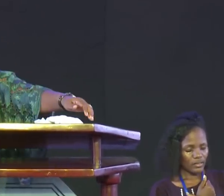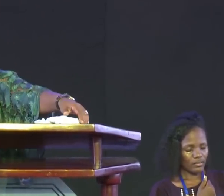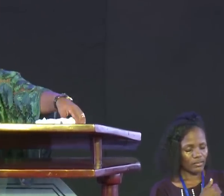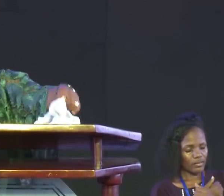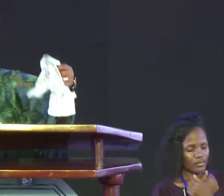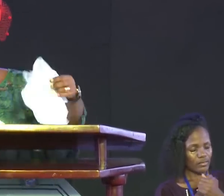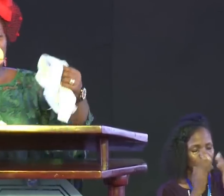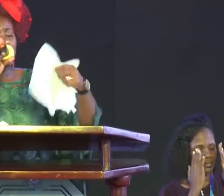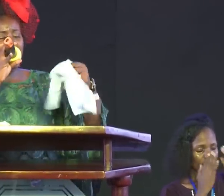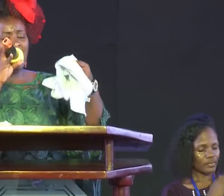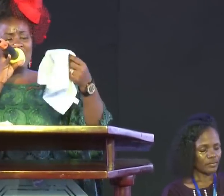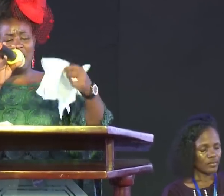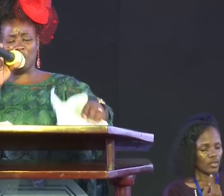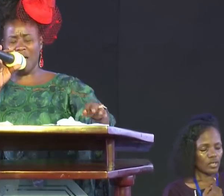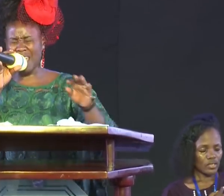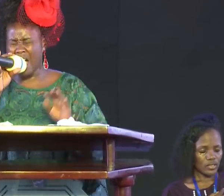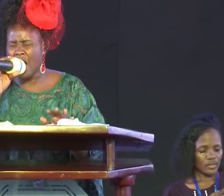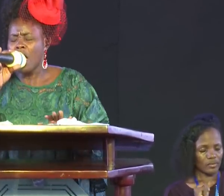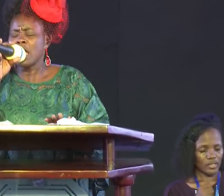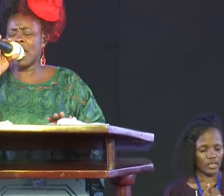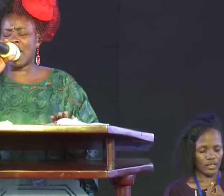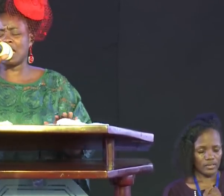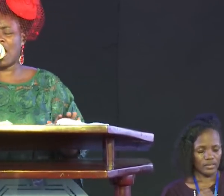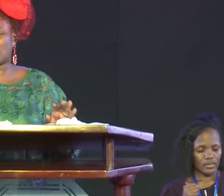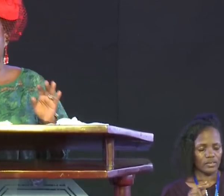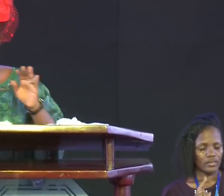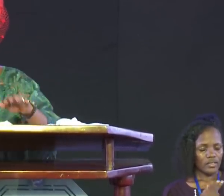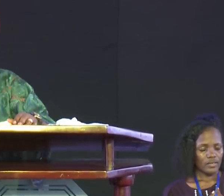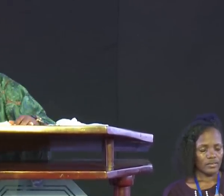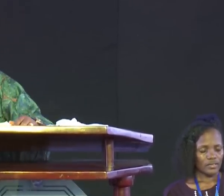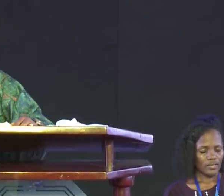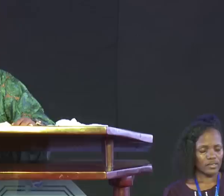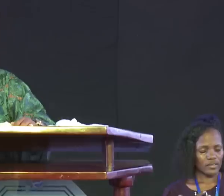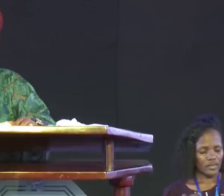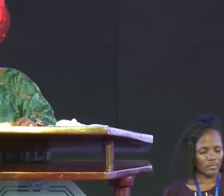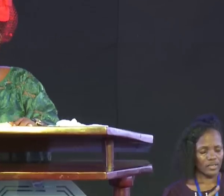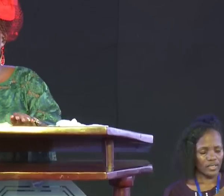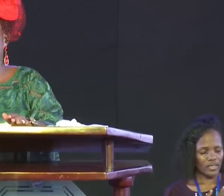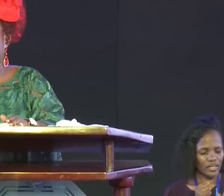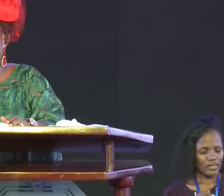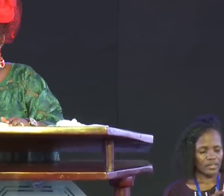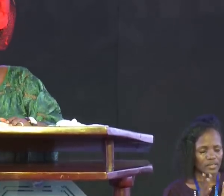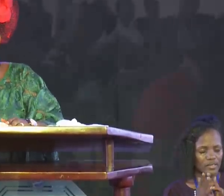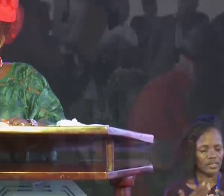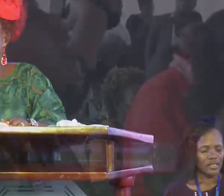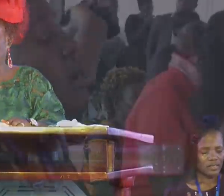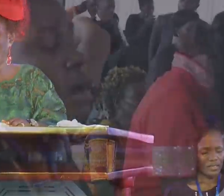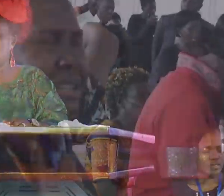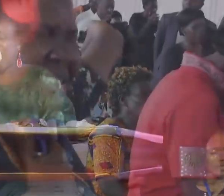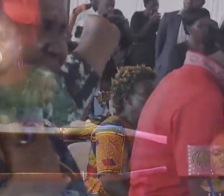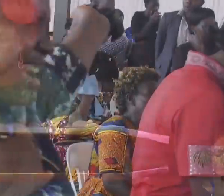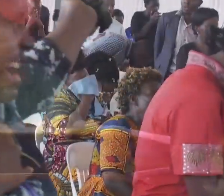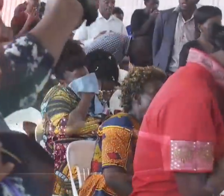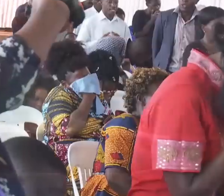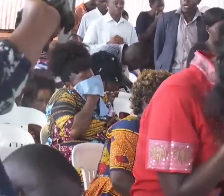naye anakuwonya, naye anakuwonya, naye anakuwonya. Yesu anakuwonya,